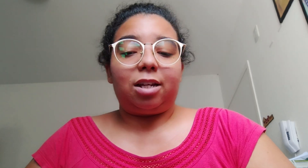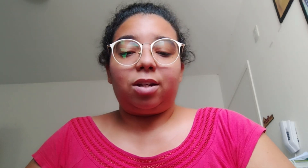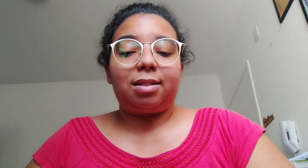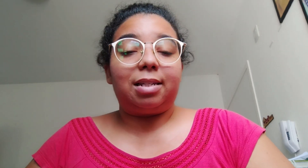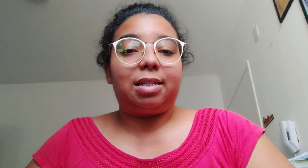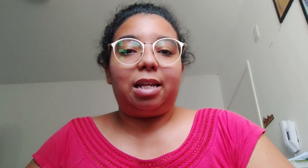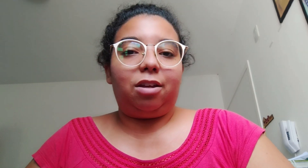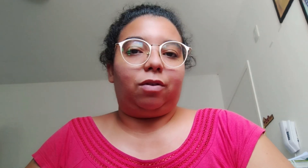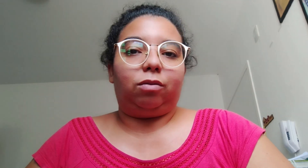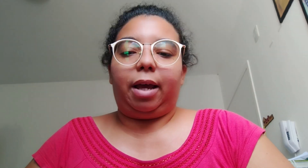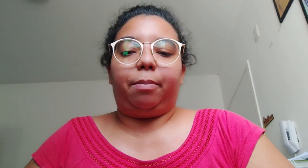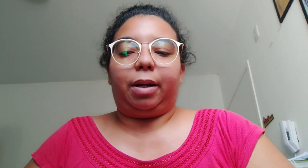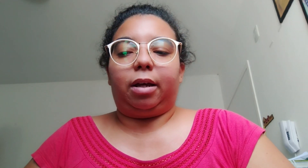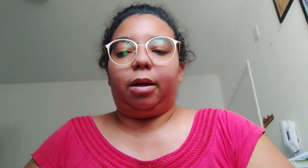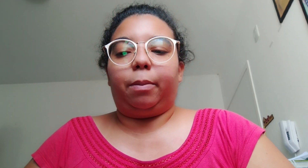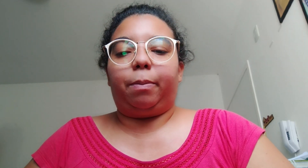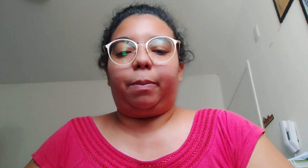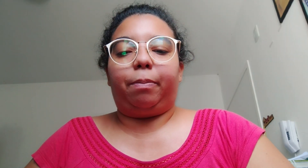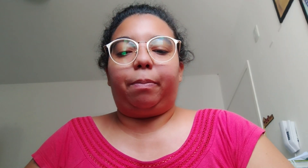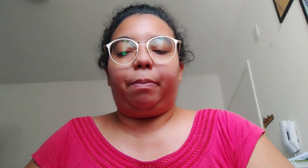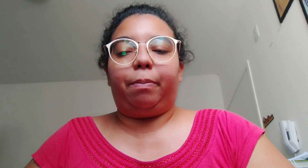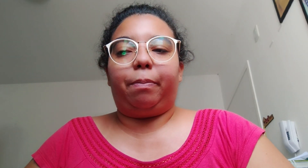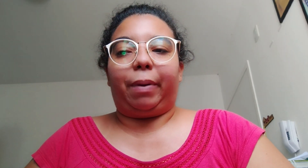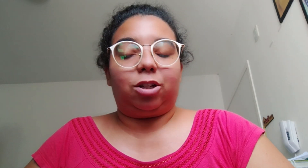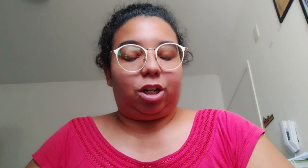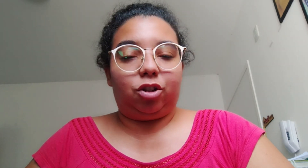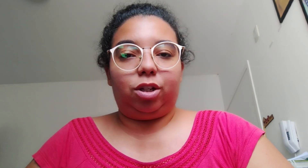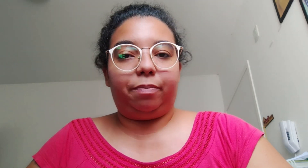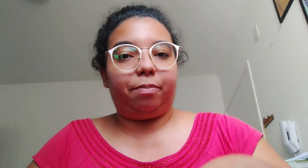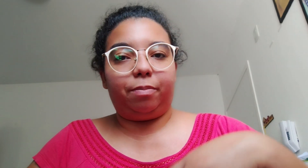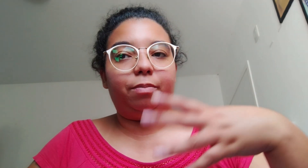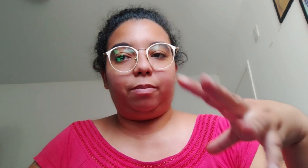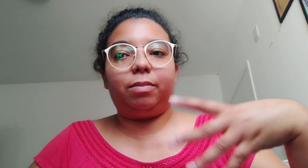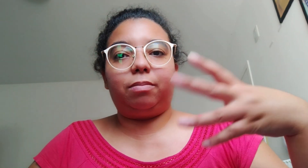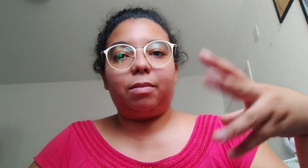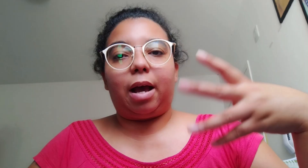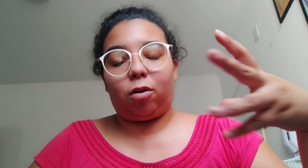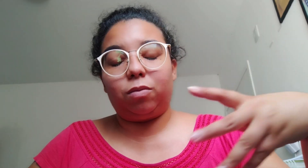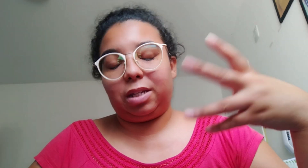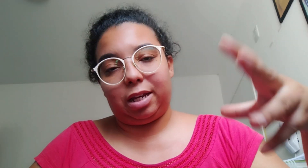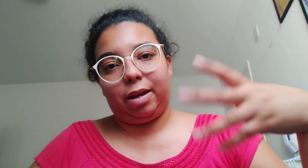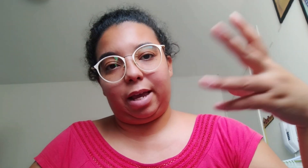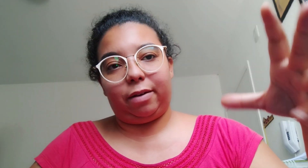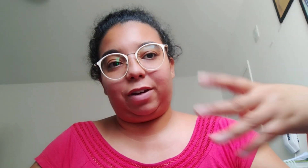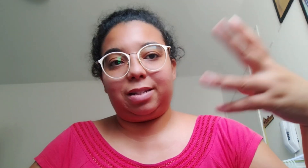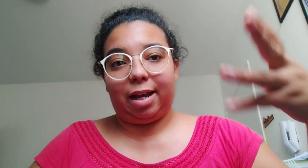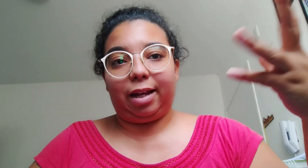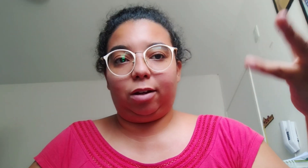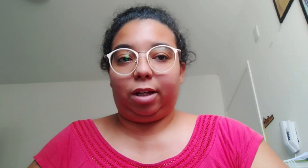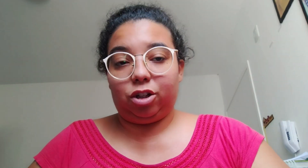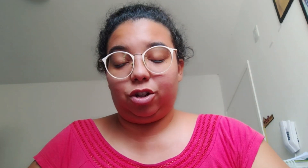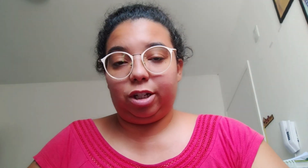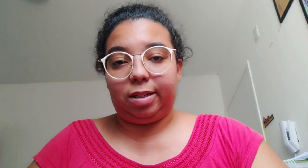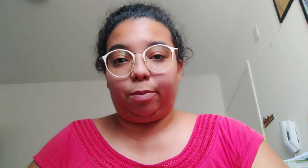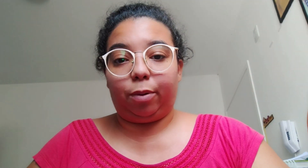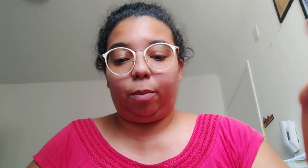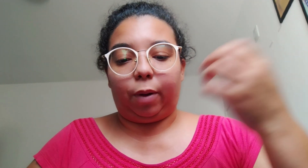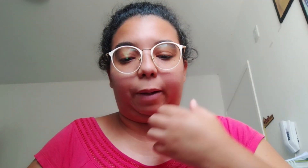seja acessível, né? Pra gente conseguir fazer aquilo que a gente se propõe,